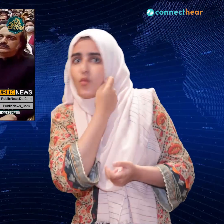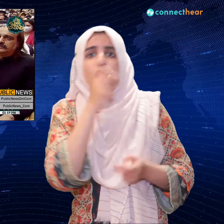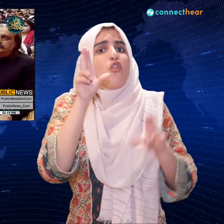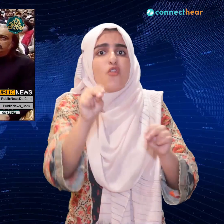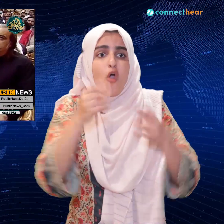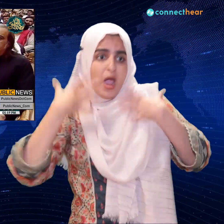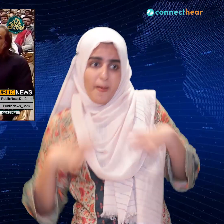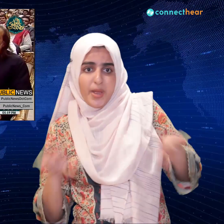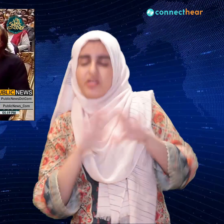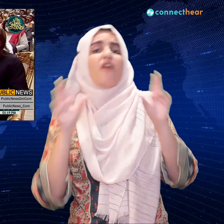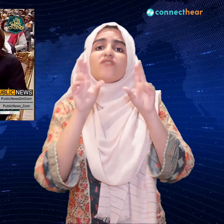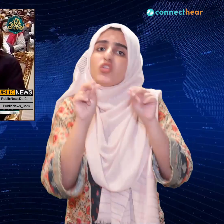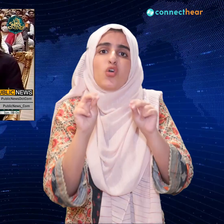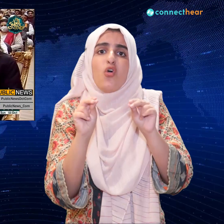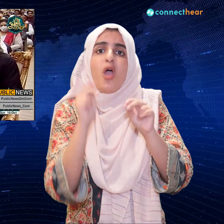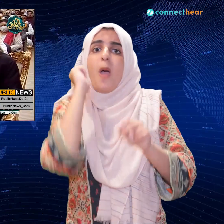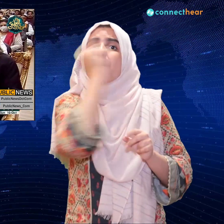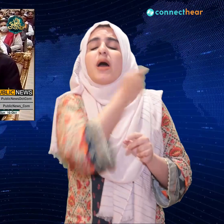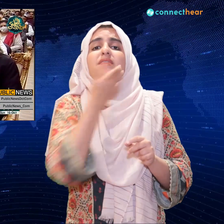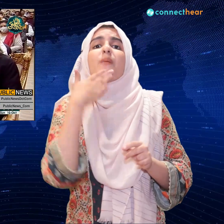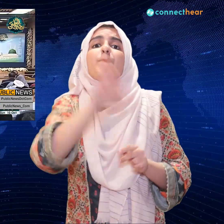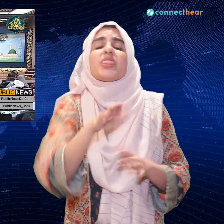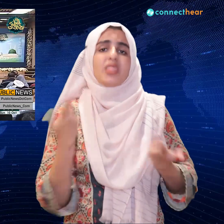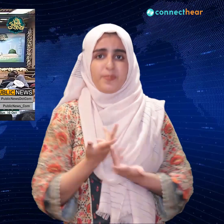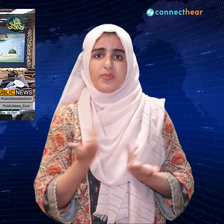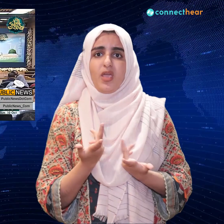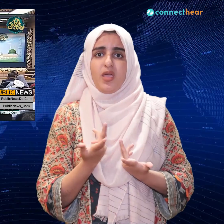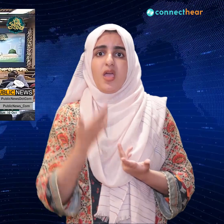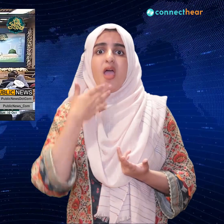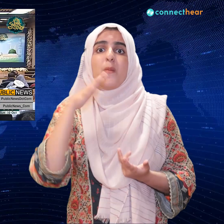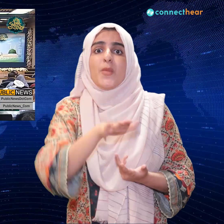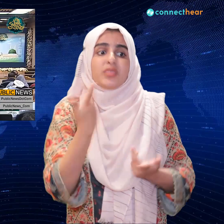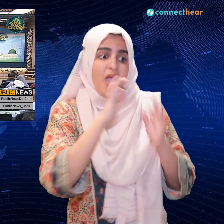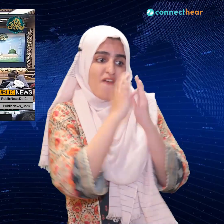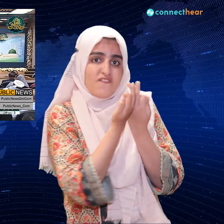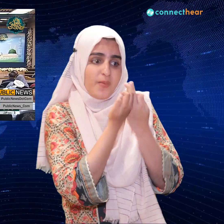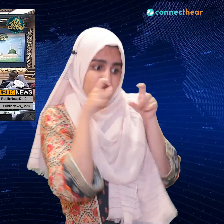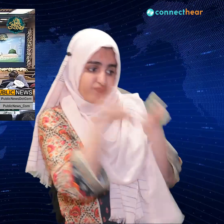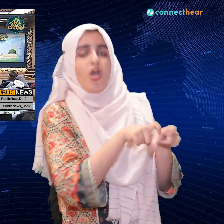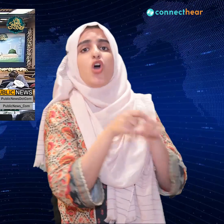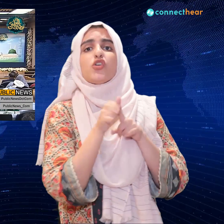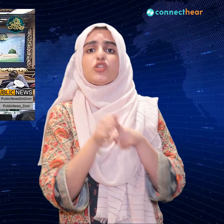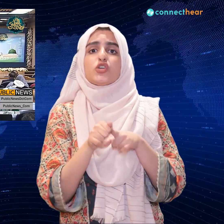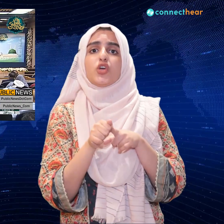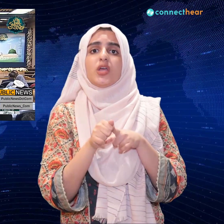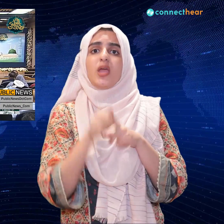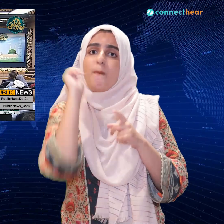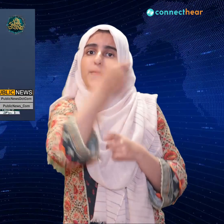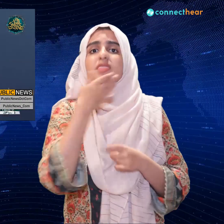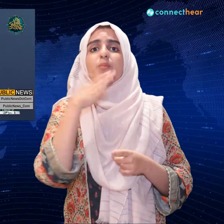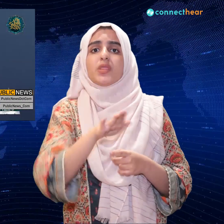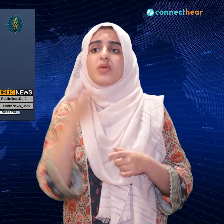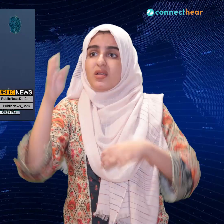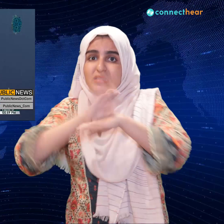کپڑے، پردہ ایک اوور آل کانسیپٹ ہے کہ معاشرے میں فیملی سسٹم بچانے کے لیے آپ کو کرنا چاہیے۔ یہ ہمارے اسکالرز کو